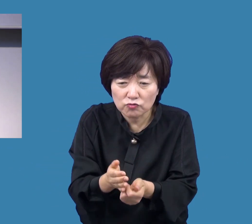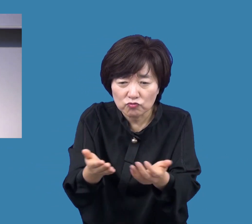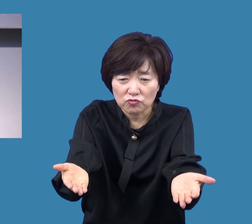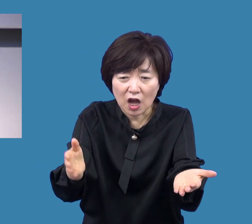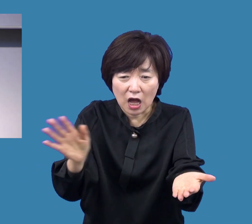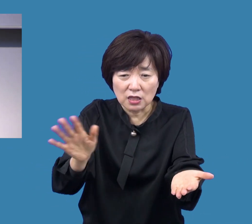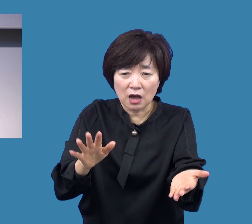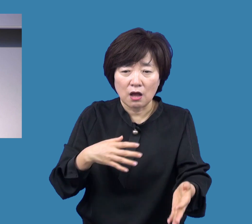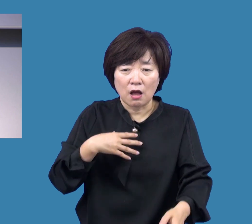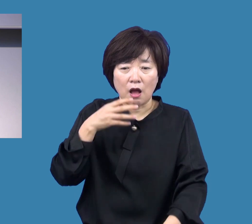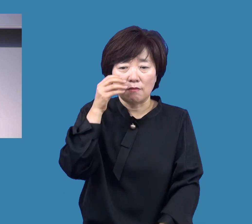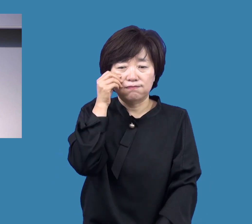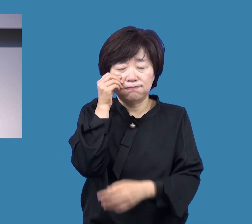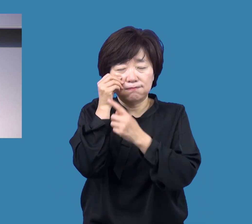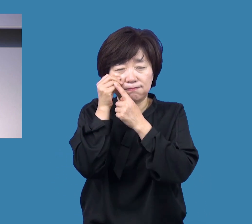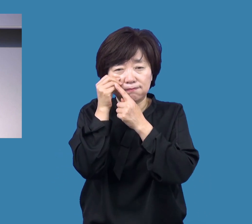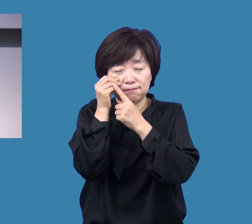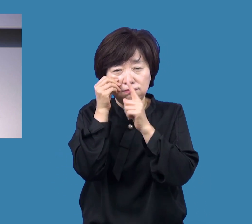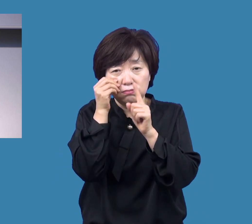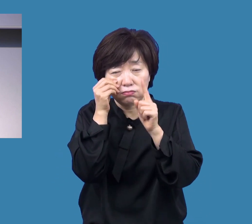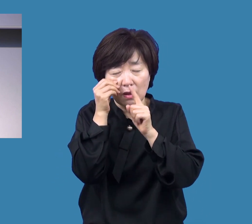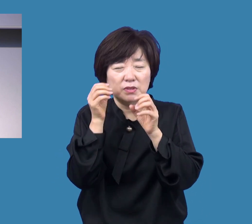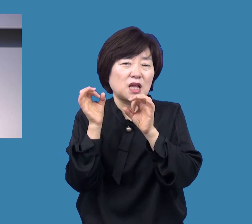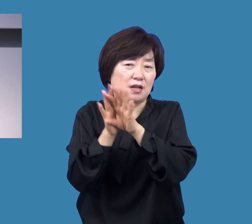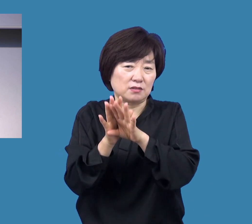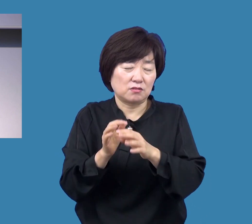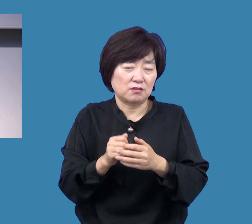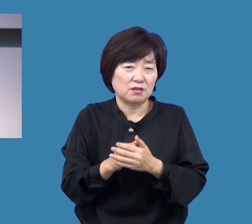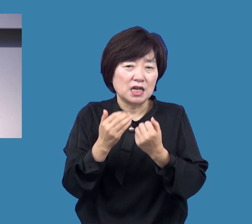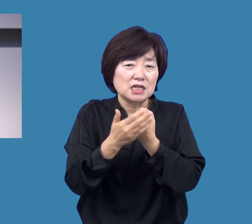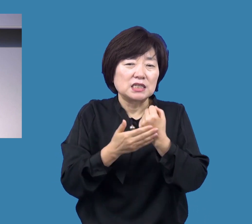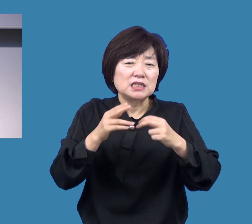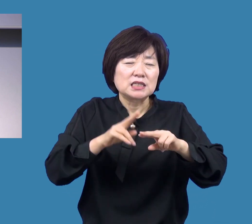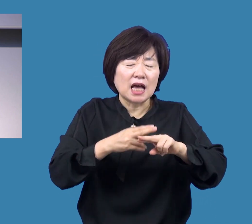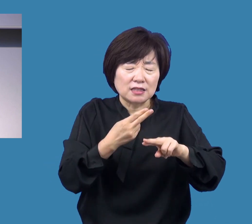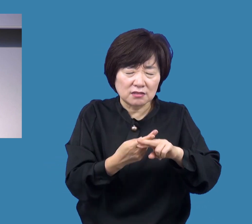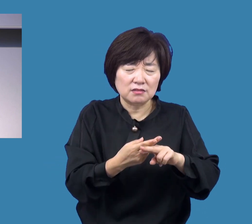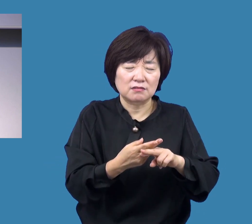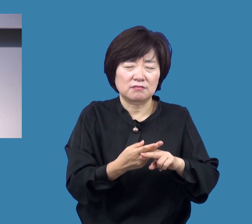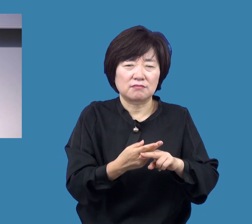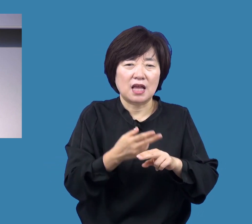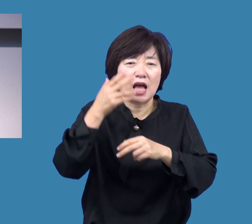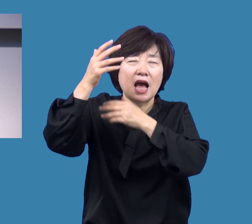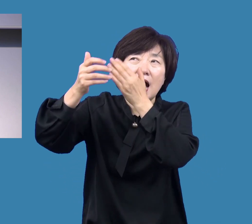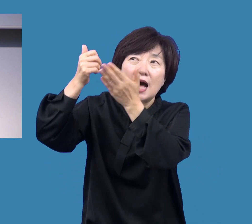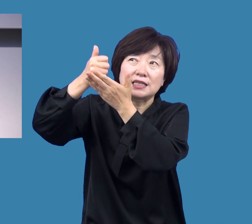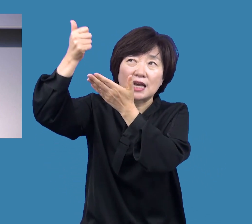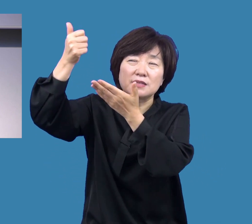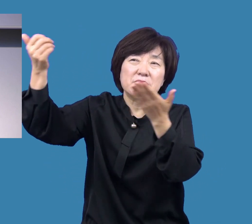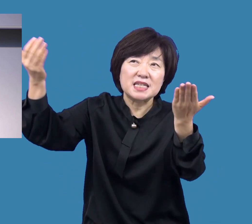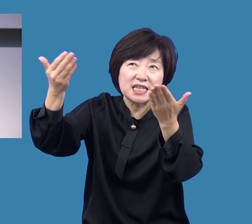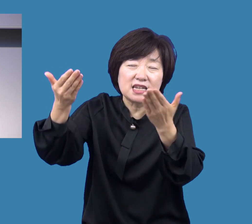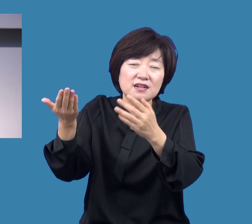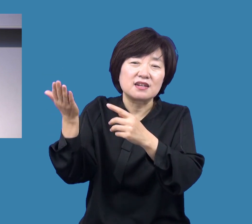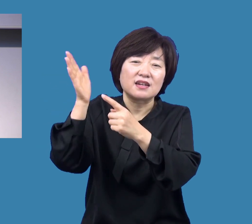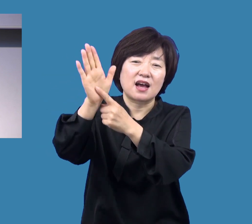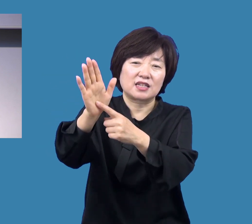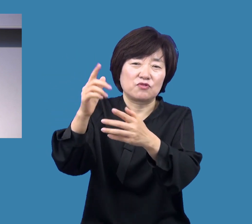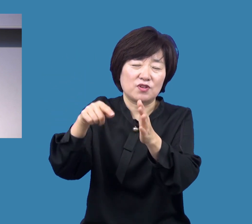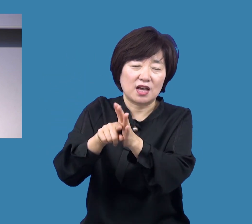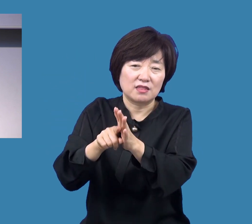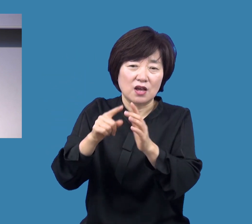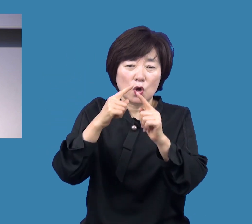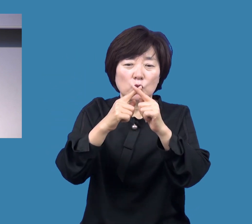않으면 은사가 어느 순간 사라져 버린다는 거예요. 은사는 철저하게 도구예요. 어떤 도구? 하나님의 일을 하기 위한, 주의